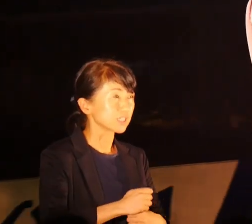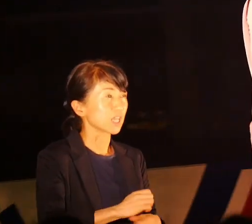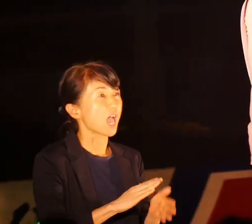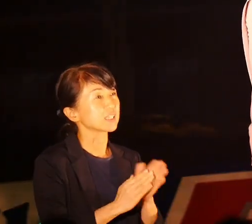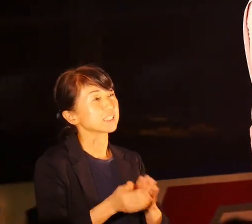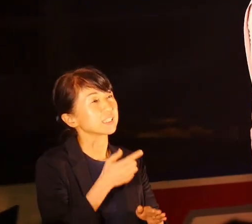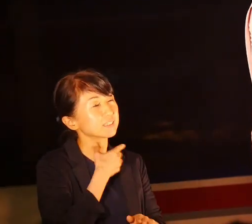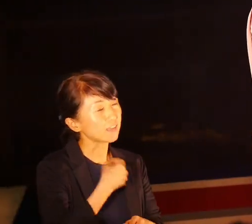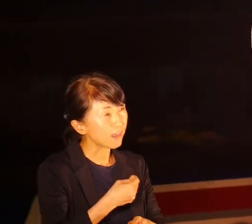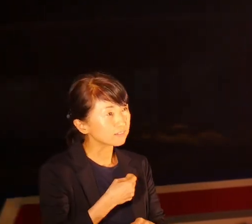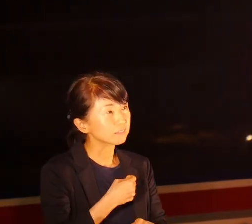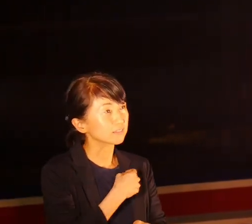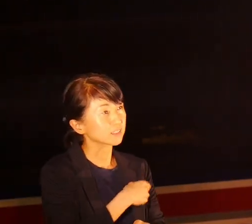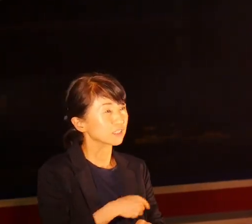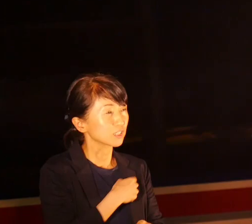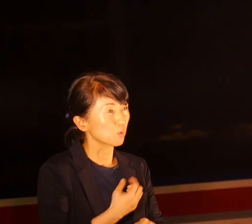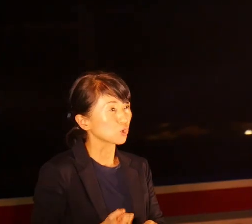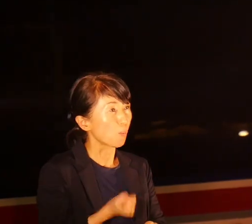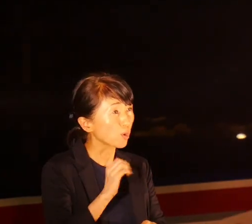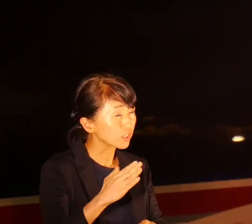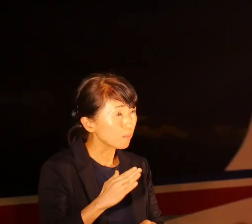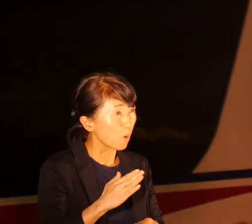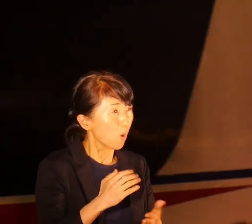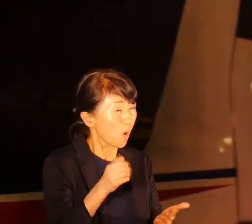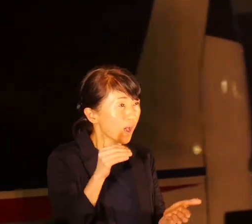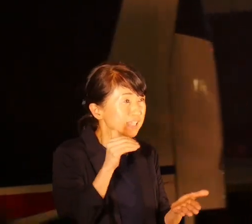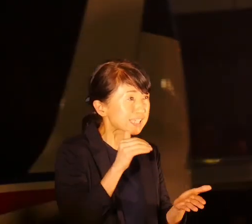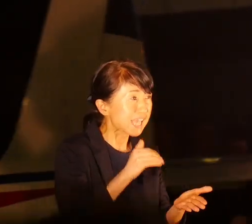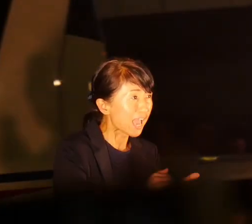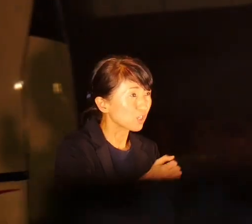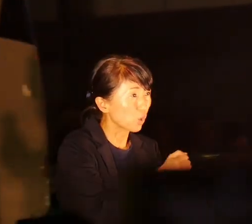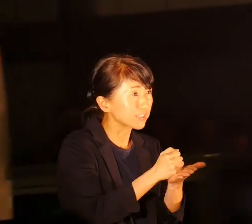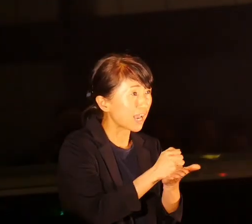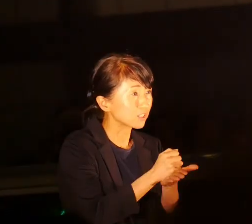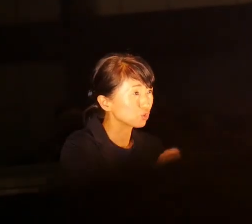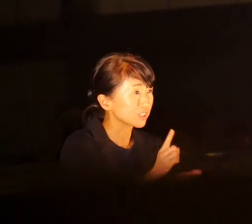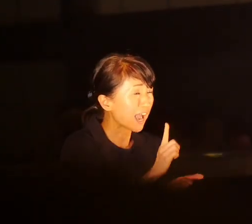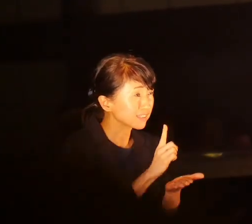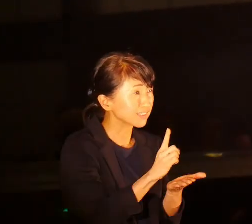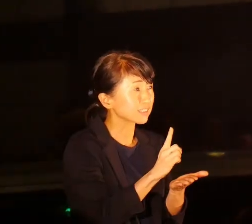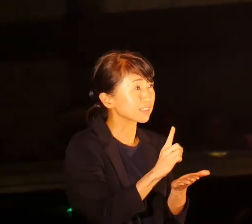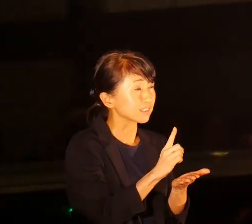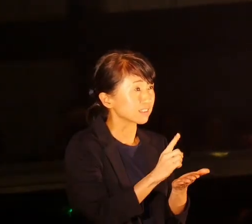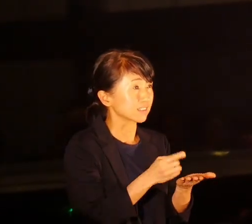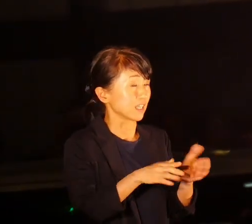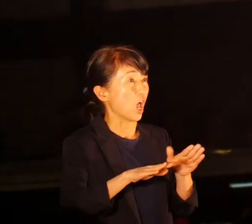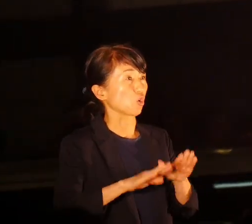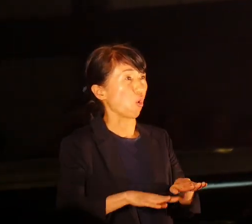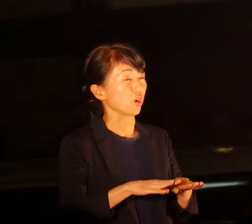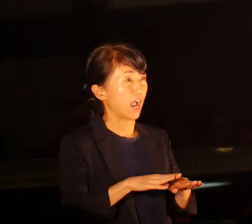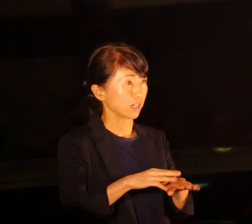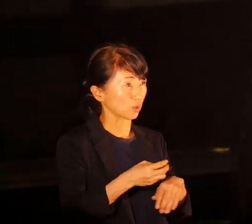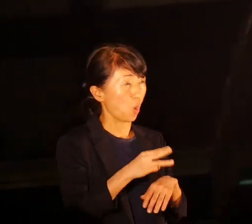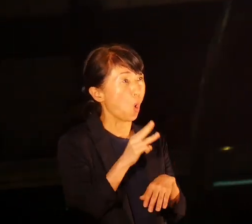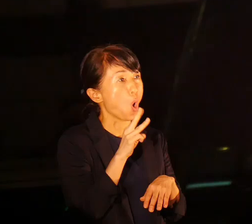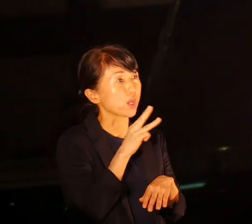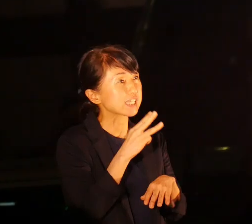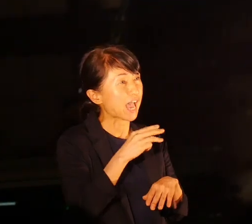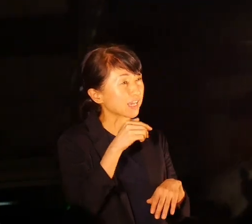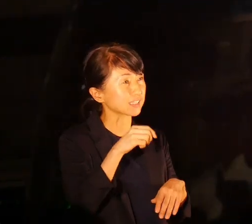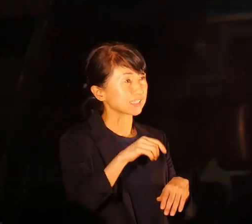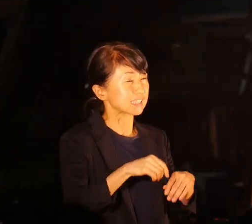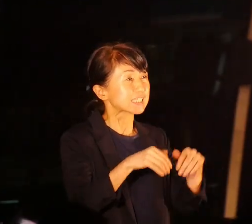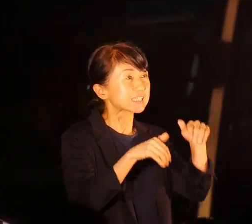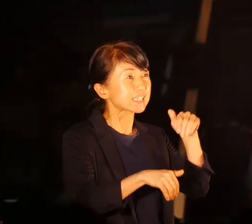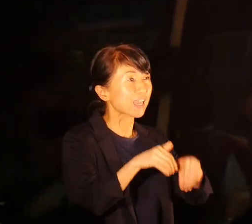らも、最後のチャンス何かないかと思った時に今回の参議院選挙があった。だから託